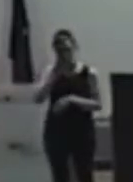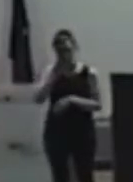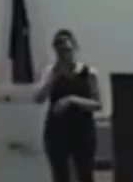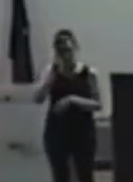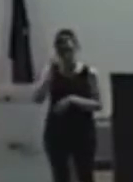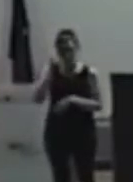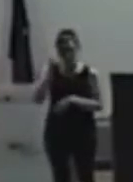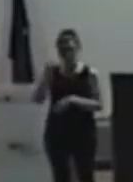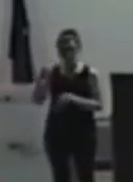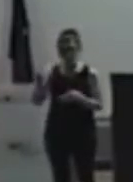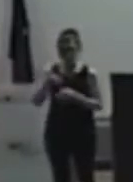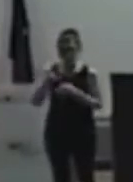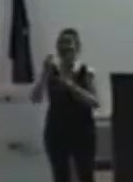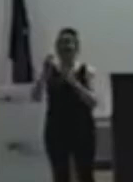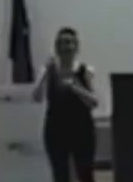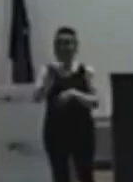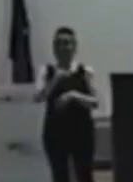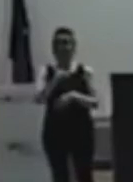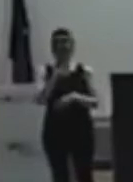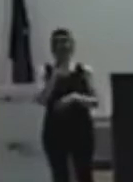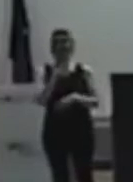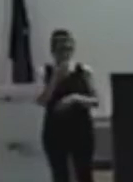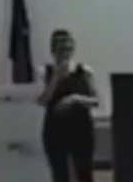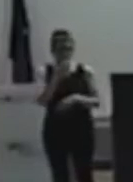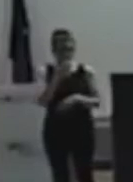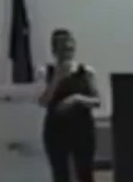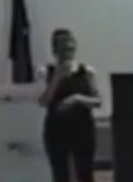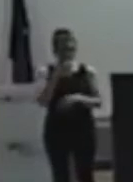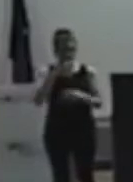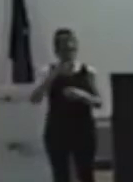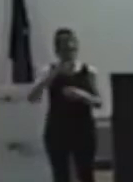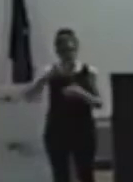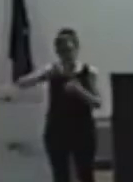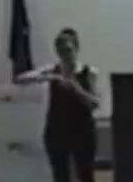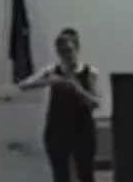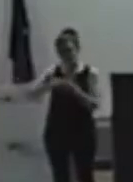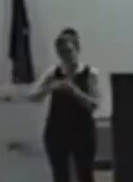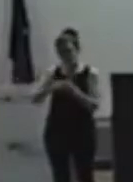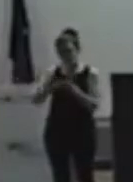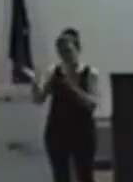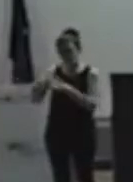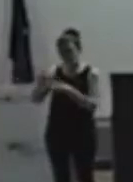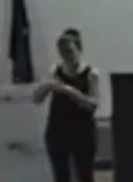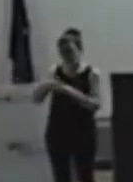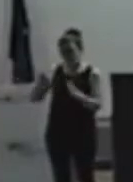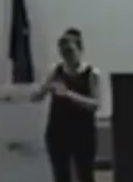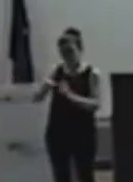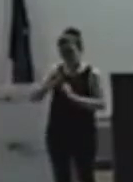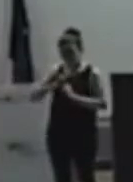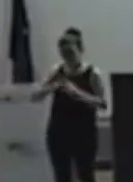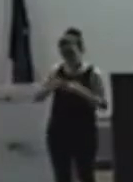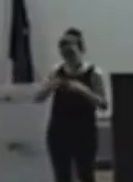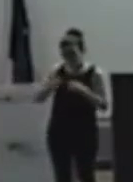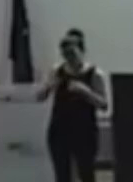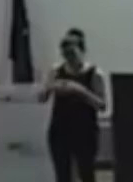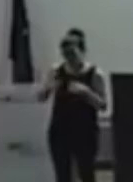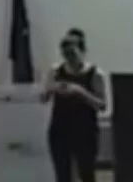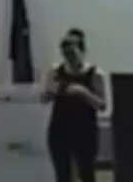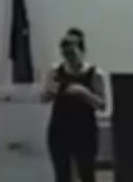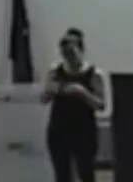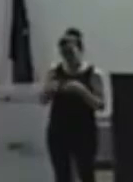cuenta. Probablemente si el no tener la tecnología genera una ansiedad extra en los padres, eso de una forma o de